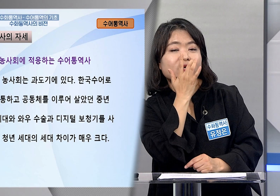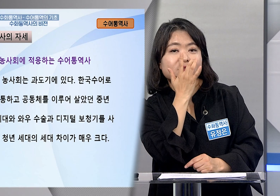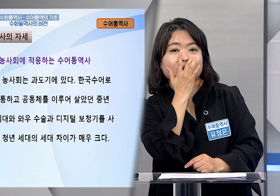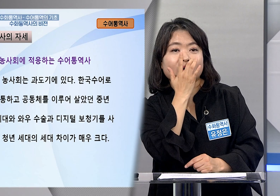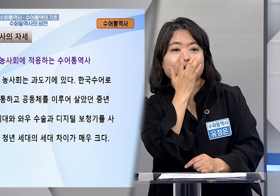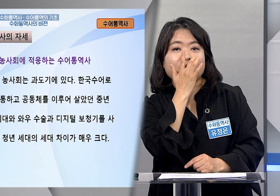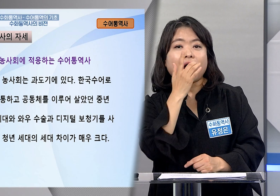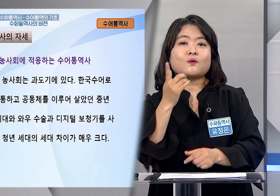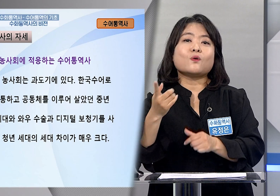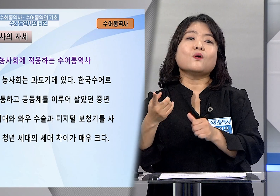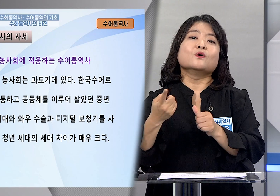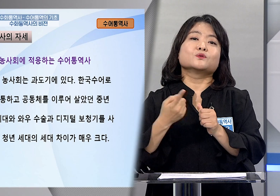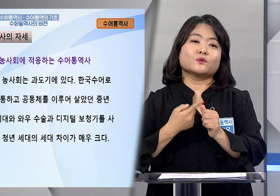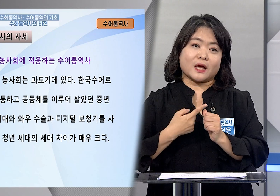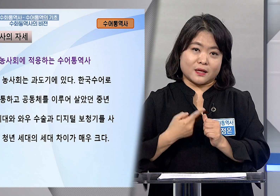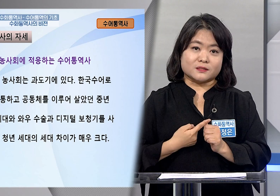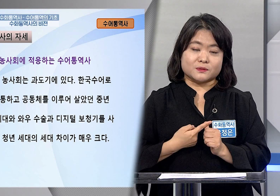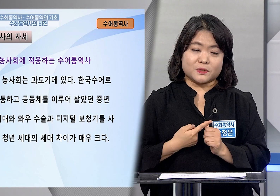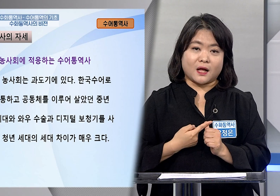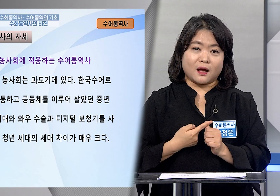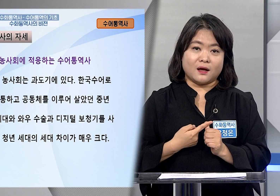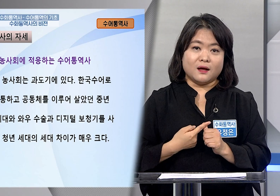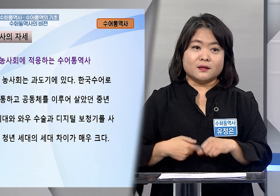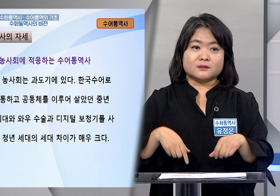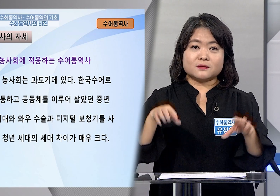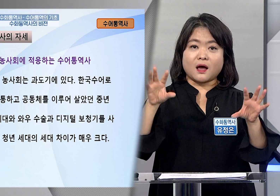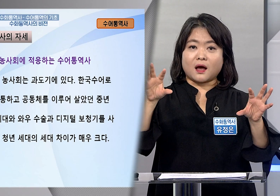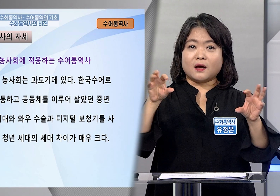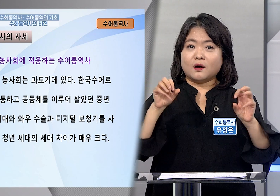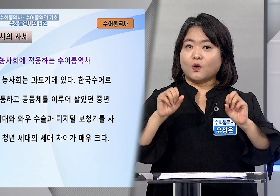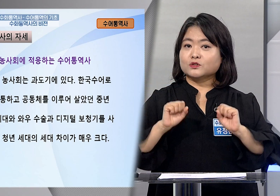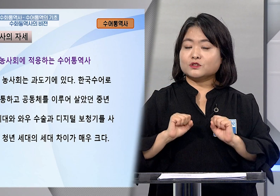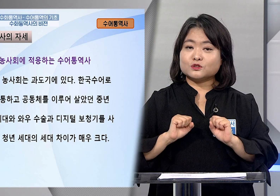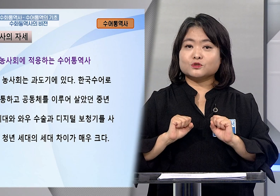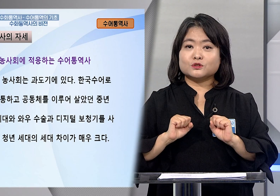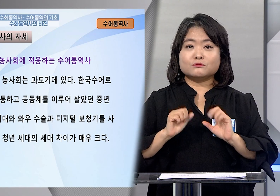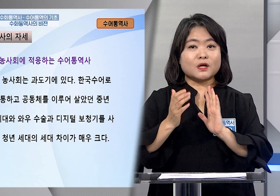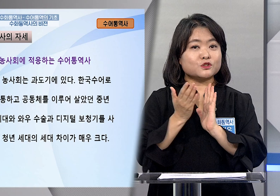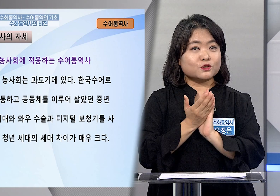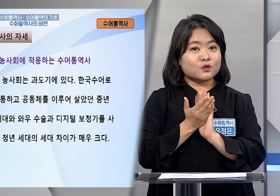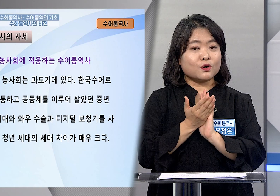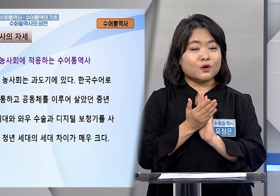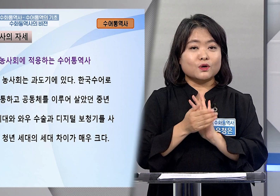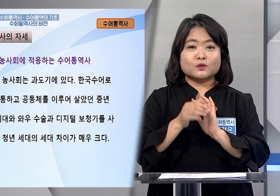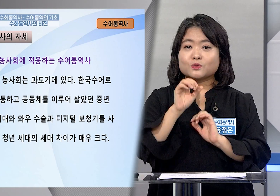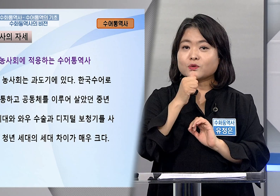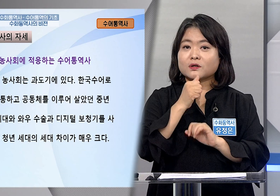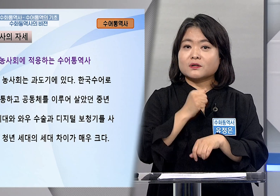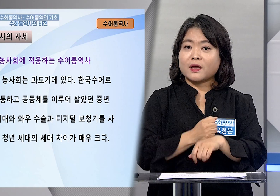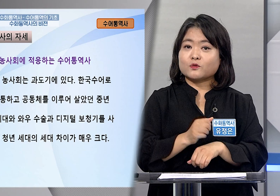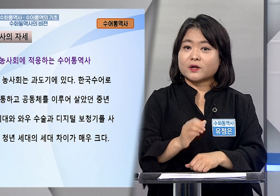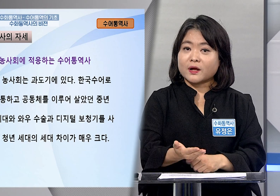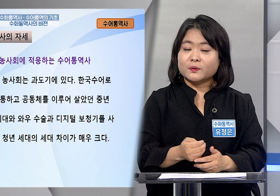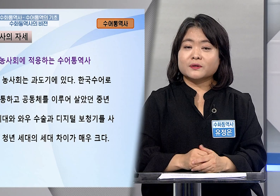모르겠어 하고 또 야단을 칩니다. 자, 어디를 맞춰서 통역을 해야 될까요?